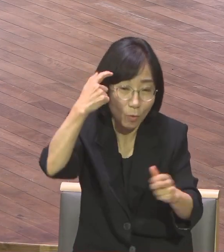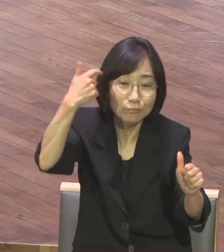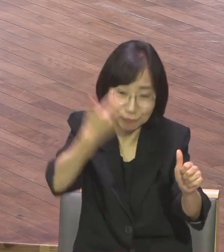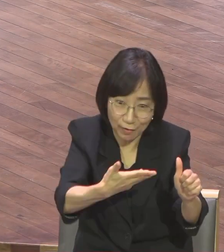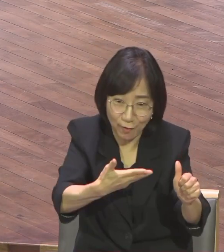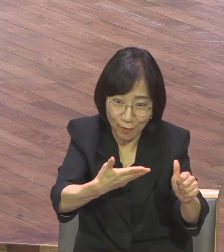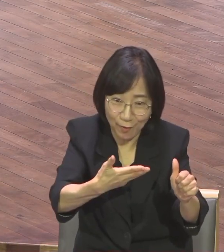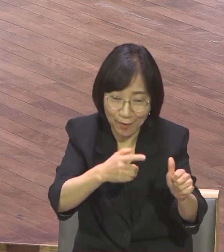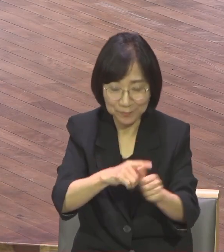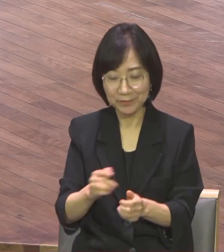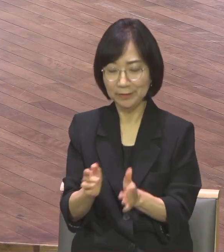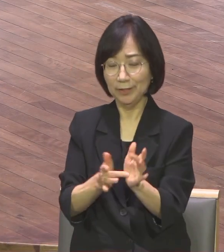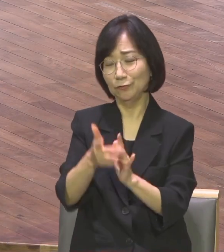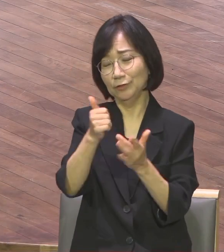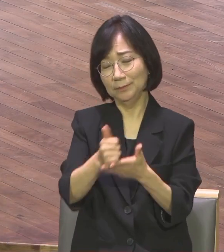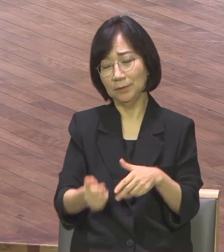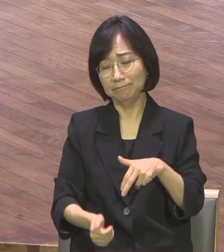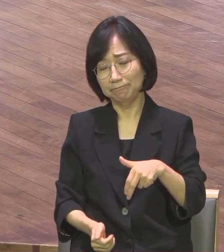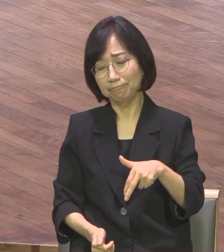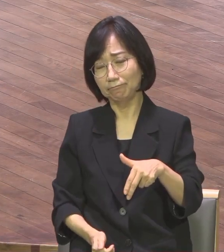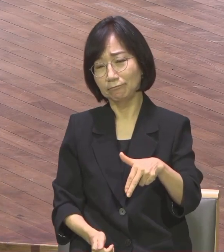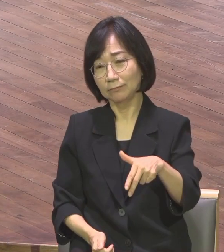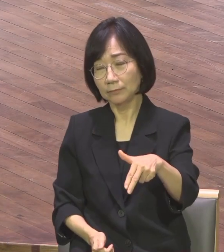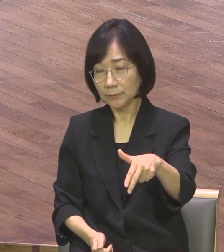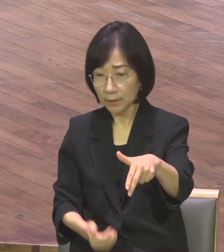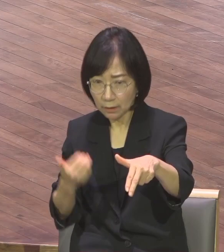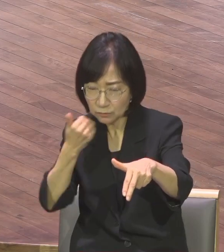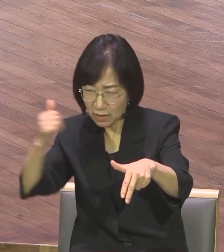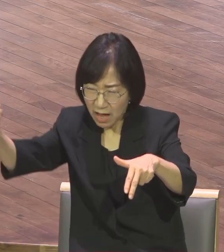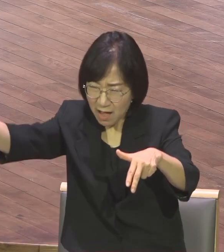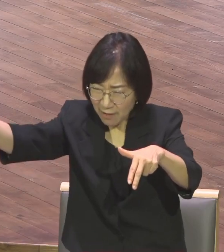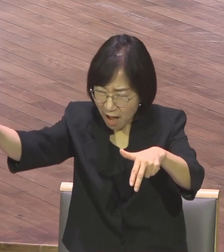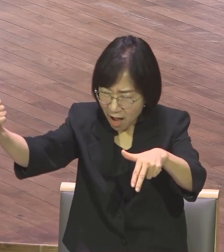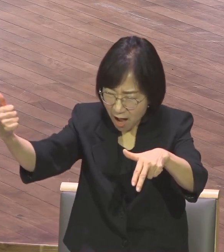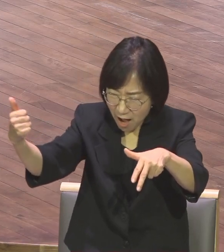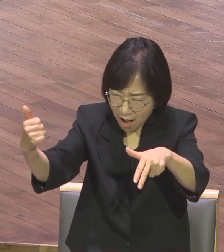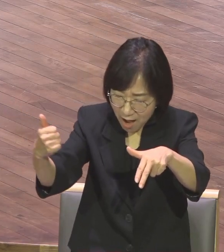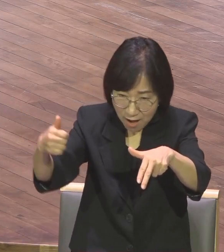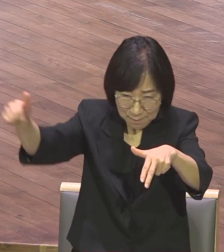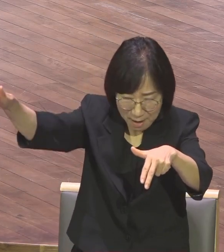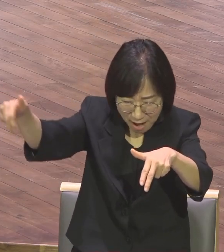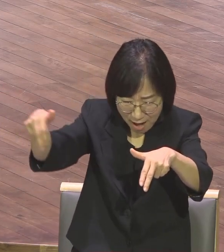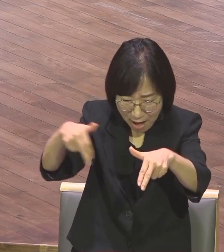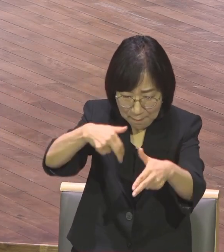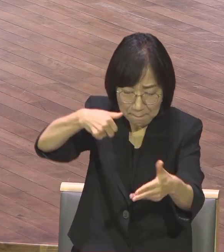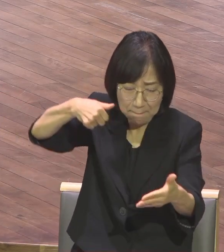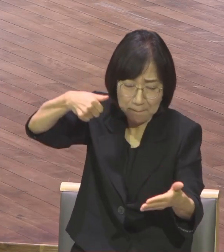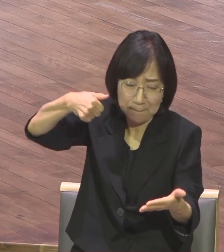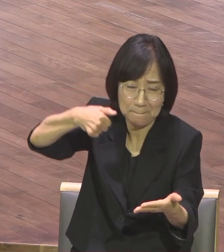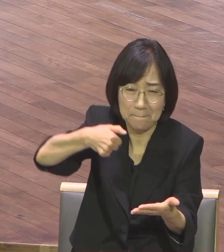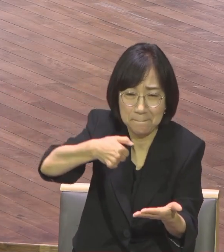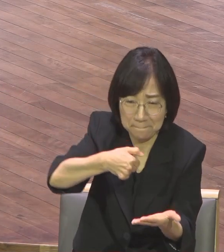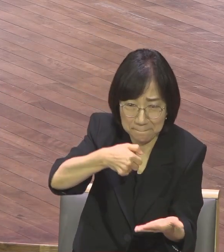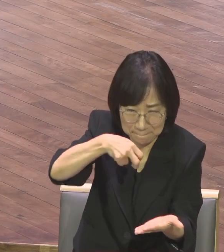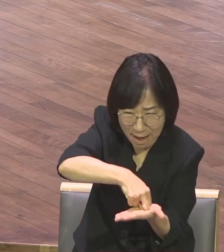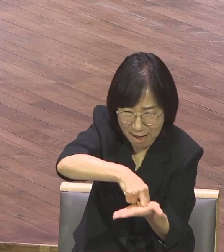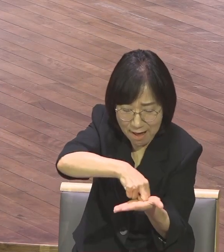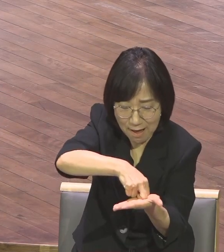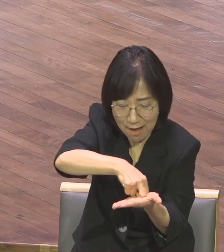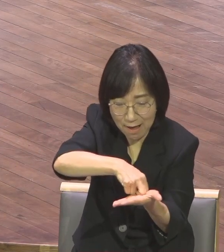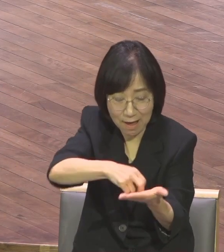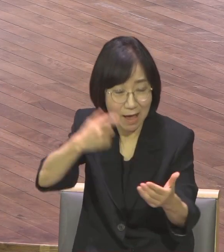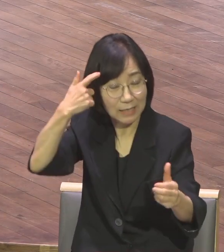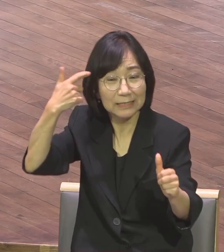예수님께서 길 가실 때에 한 사람이 예수께 나 무릎을 꿇고 그렇게